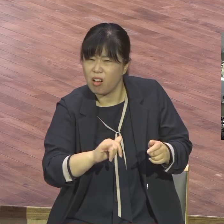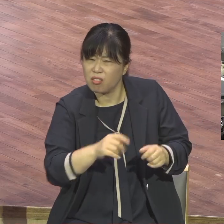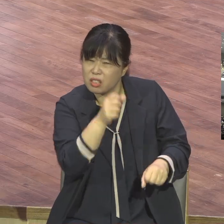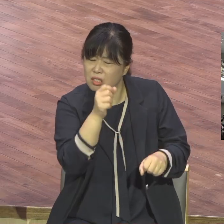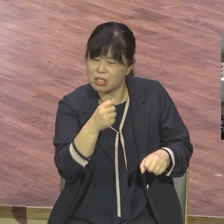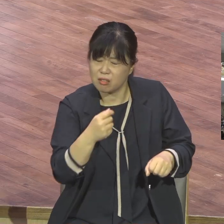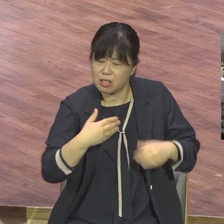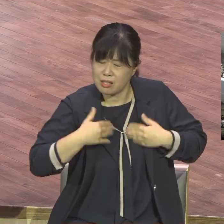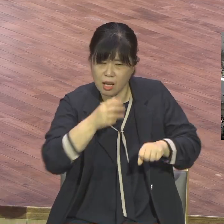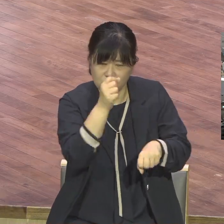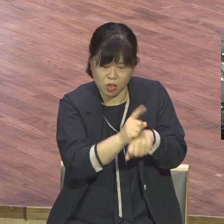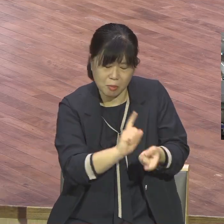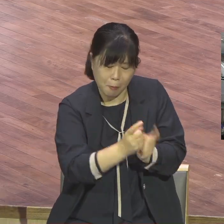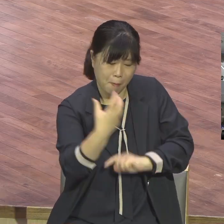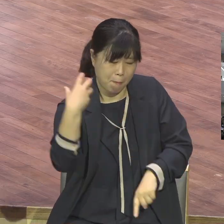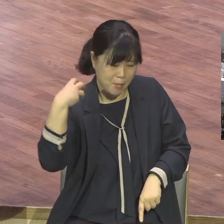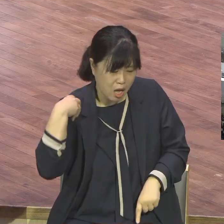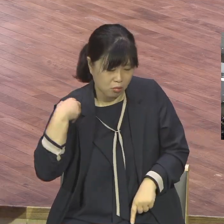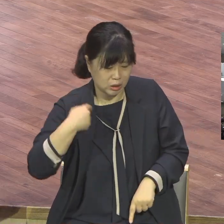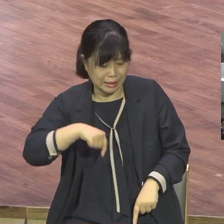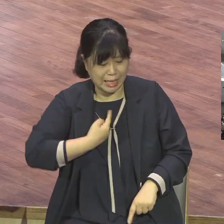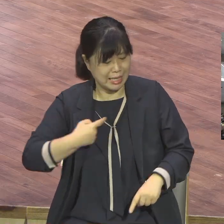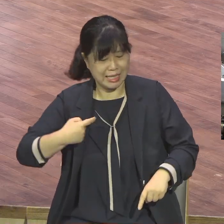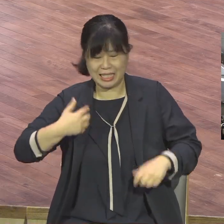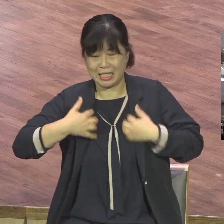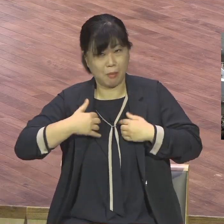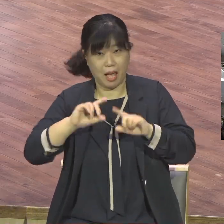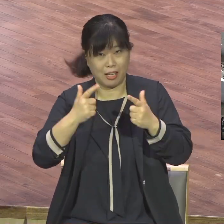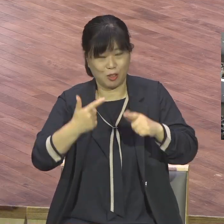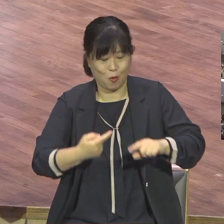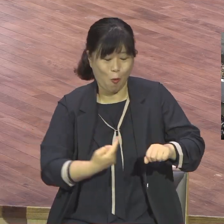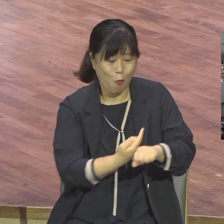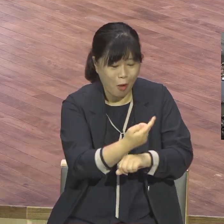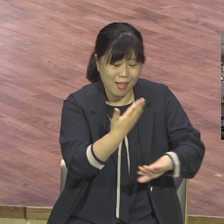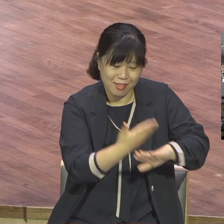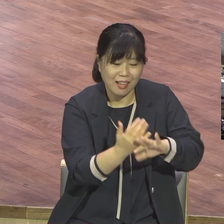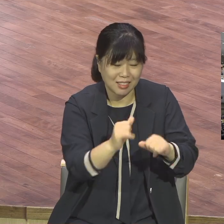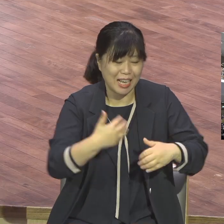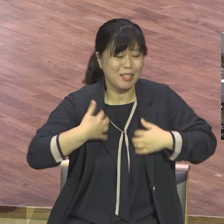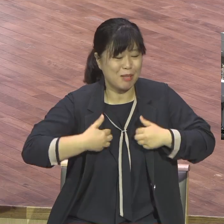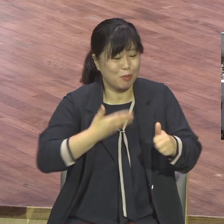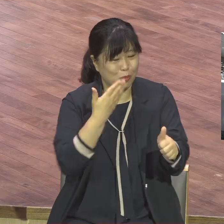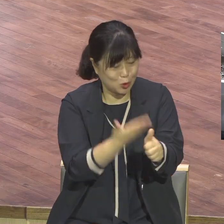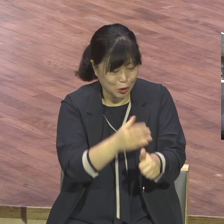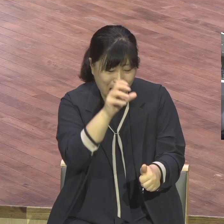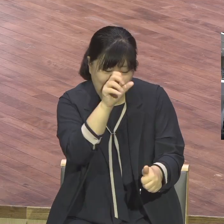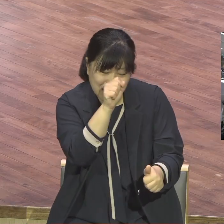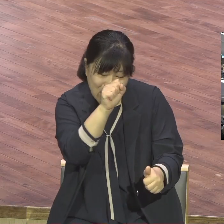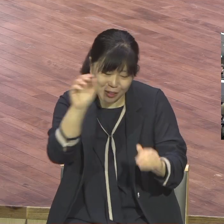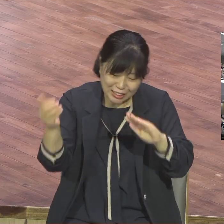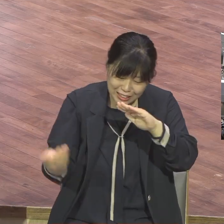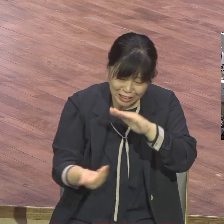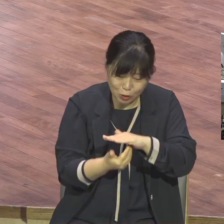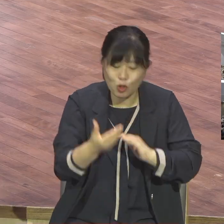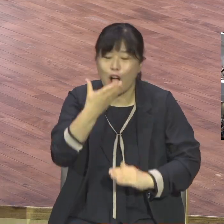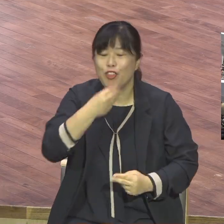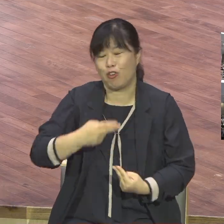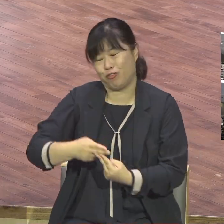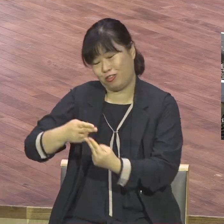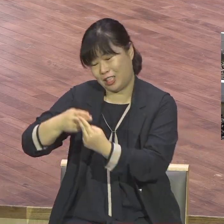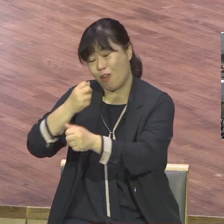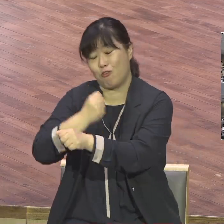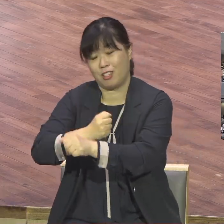자기를 기쁘게 하지 아니할 것이라. 우리 각 사람이 이웃을 기쁘게 하되 선을 이루고 덕을 세우도록